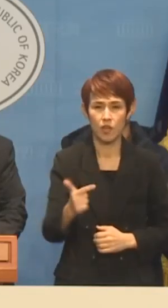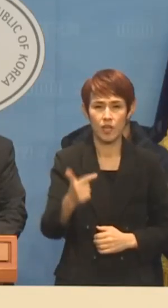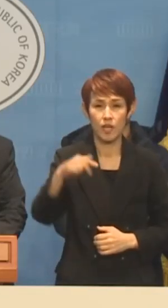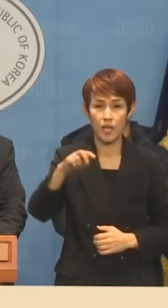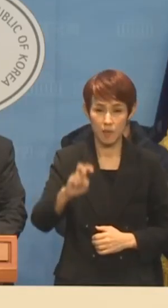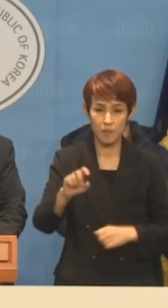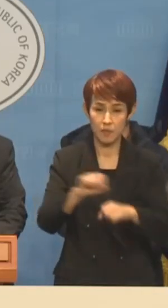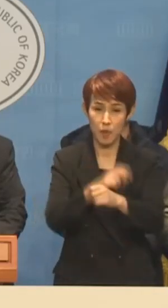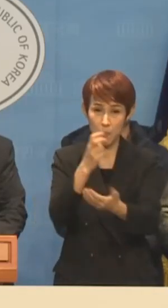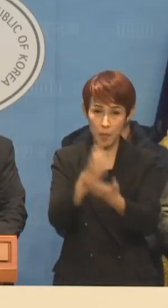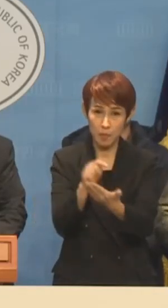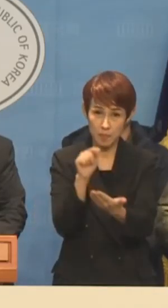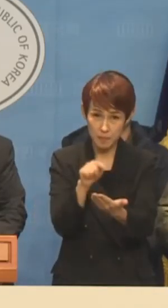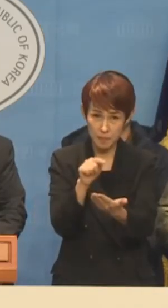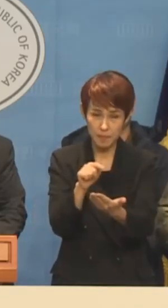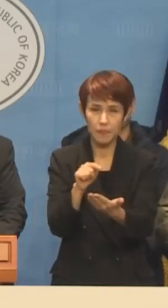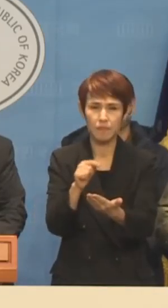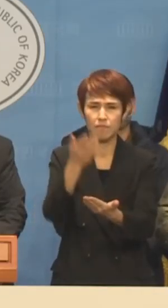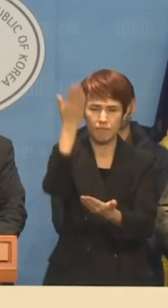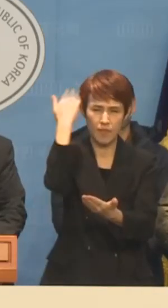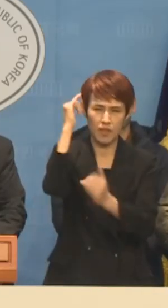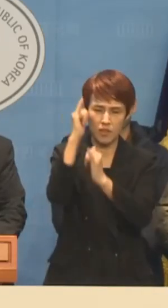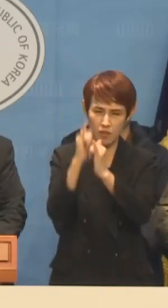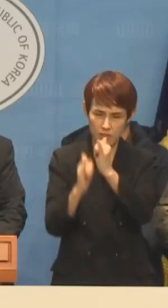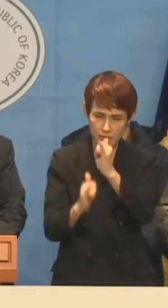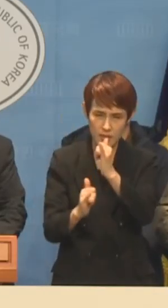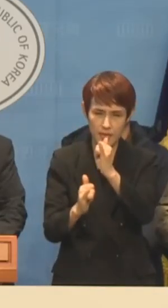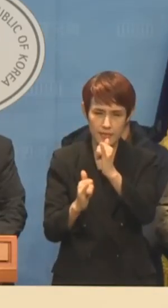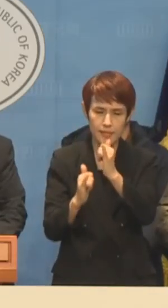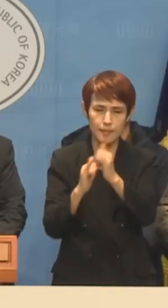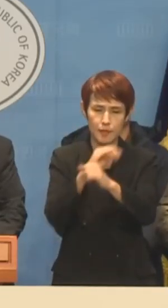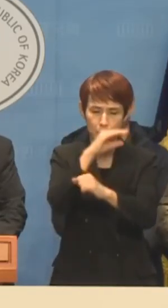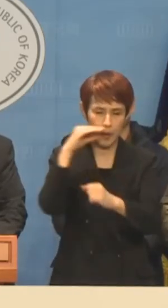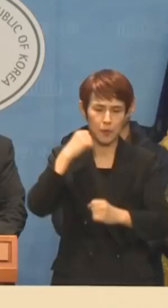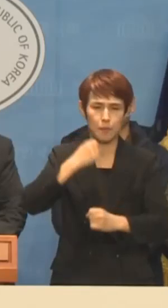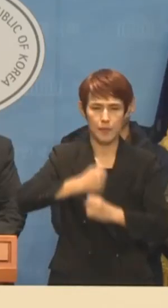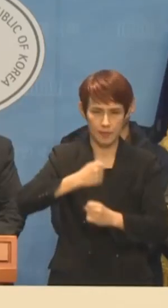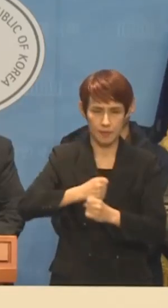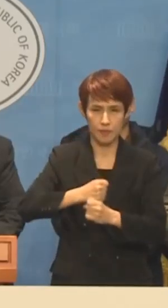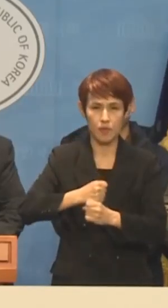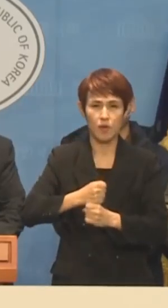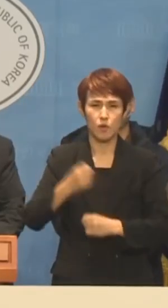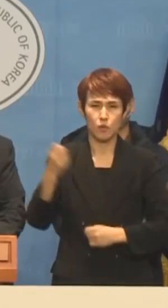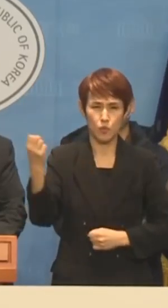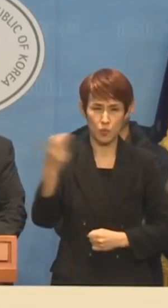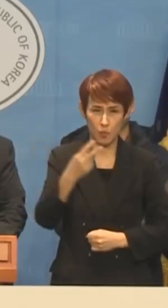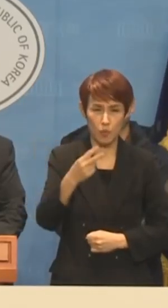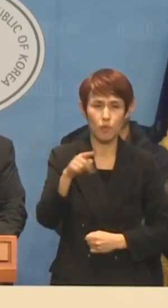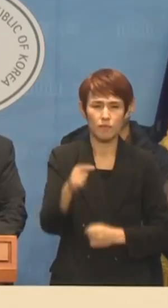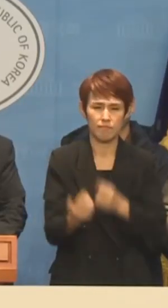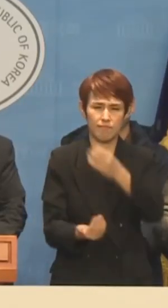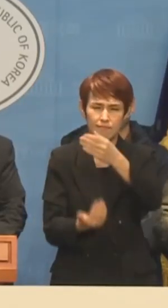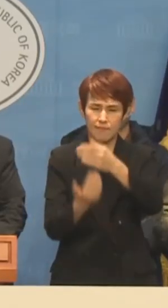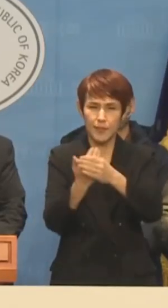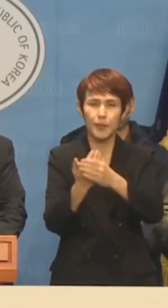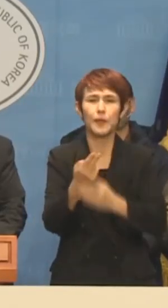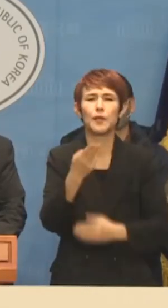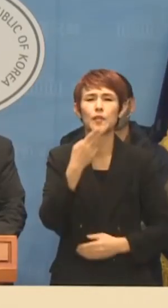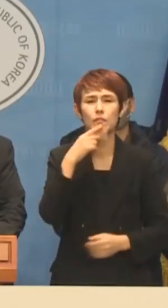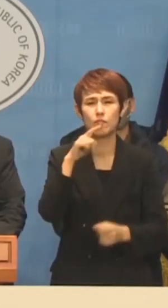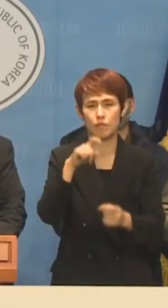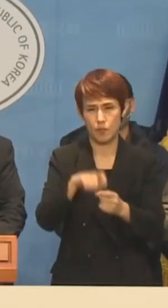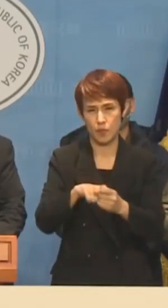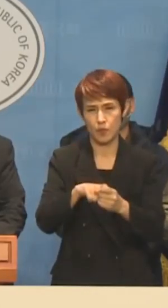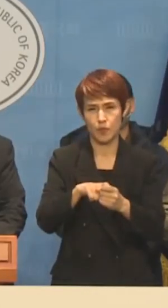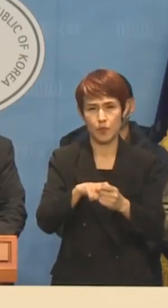특별법은 과거를 바로 잡음과 동시에 다시는 이런 비극이 반복되지